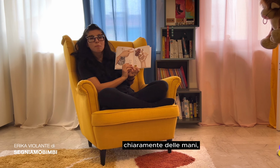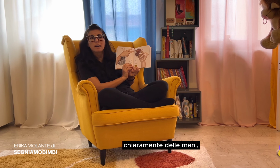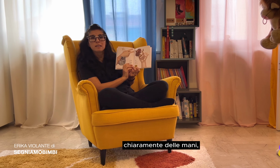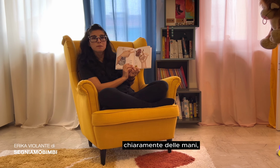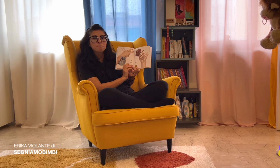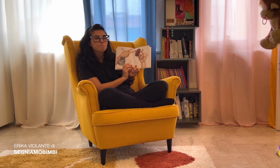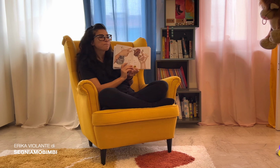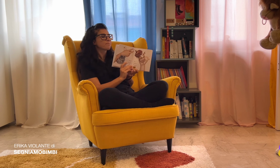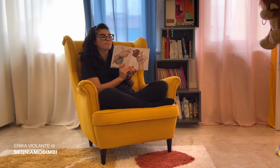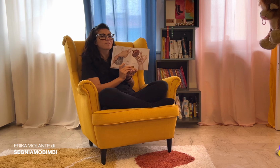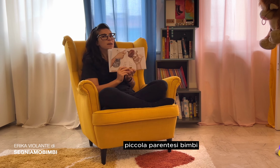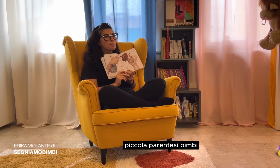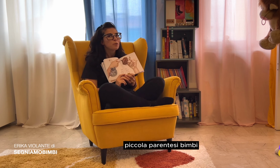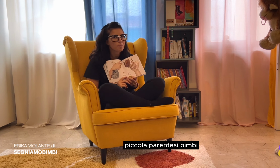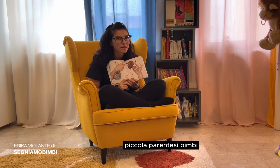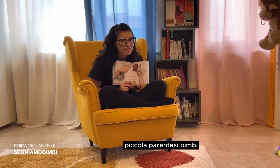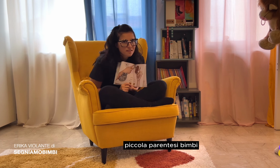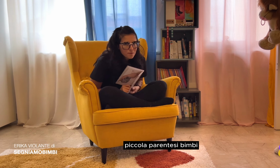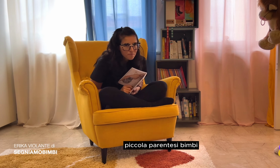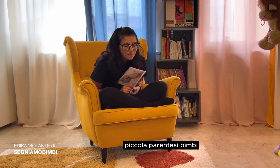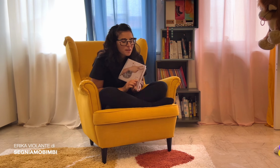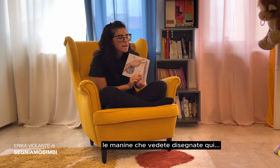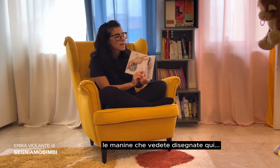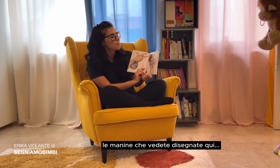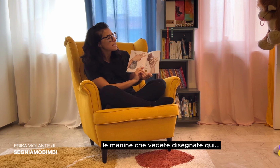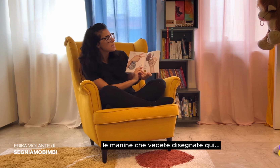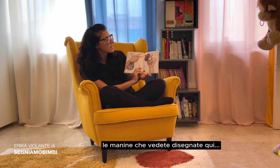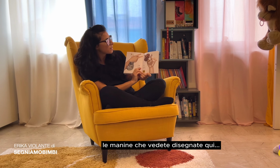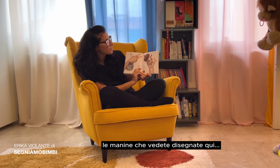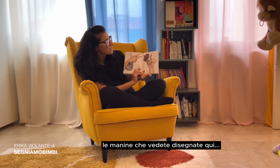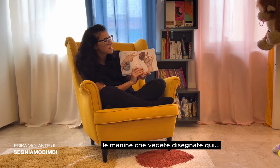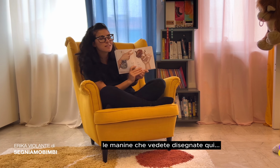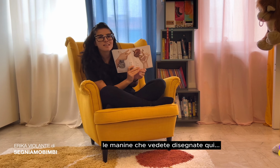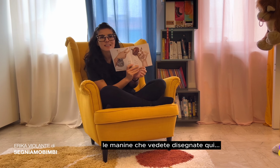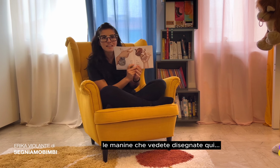mani, piccola parentesi bimbi, le manine che vedete disegnate qui,